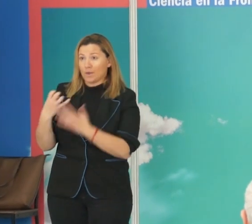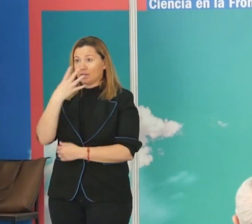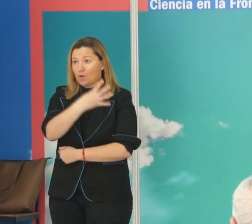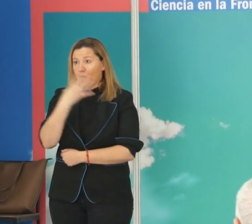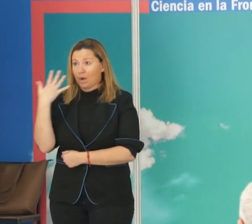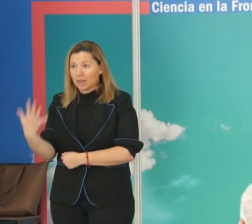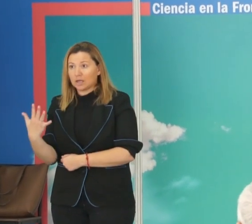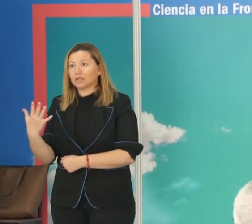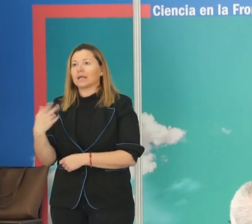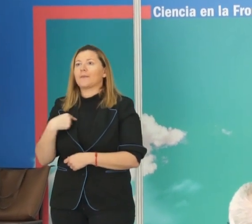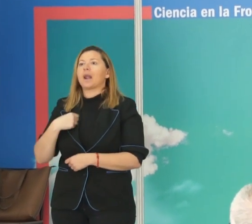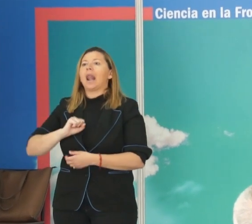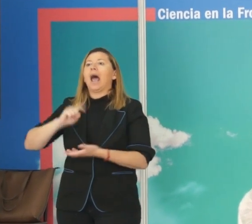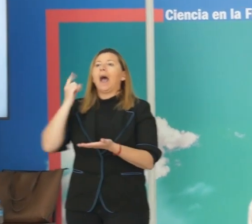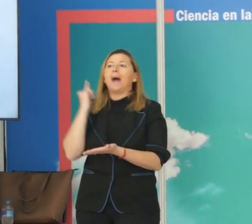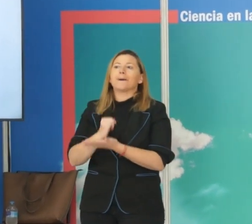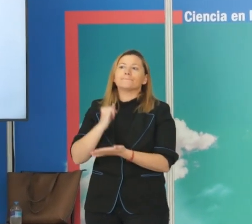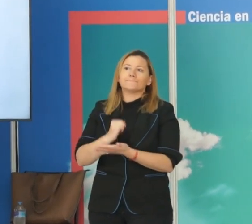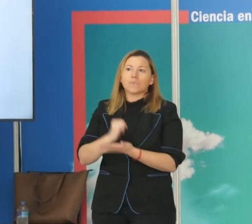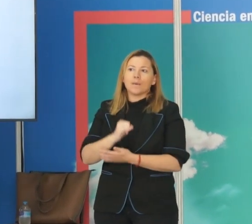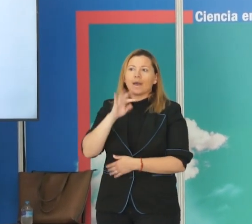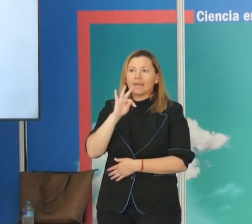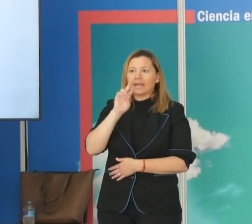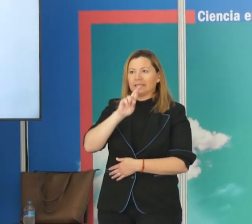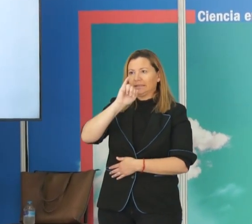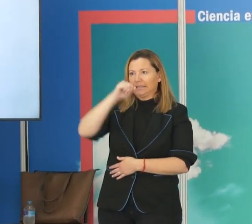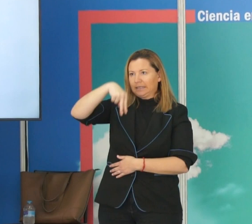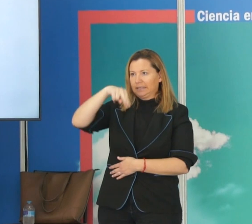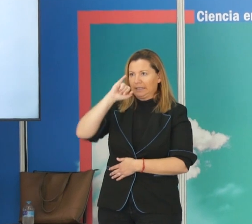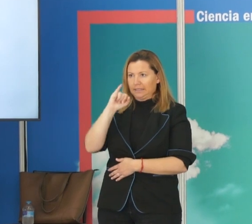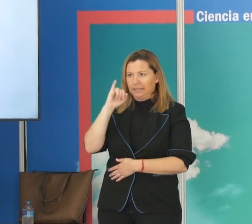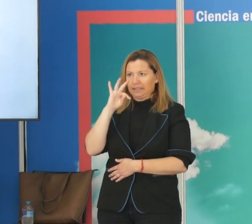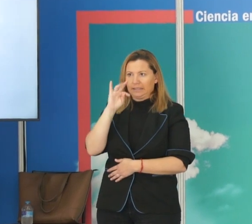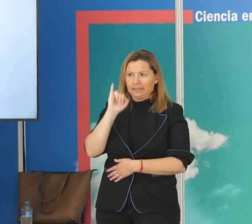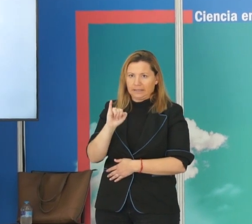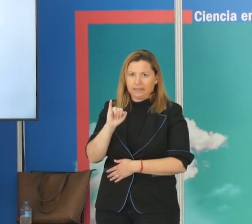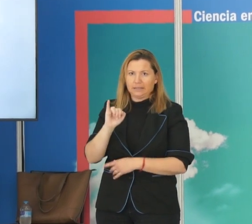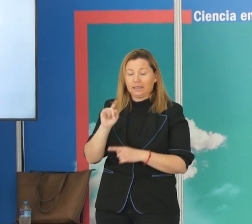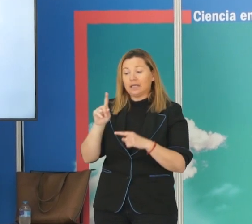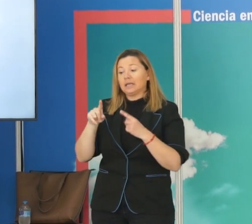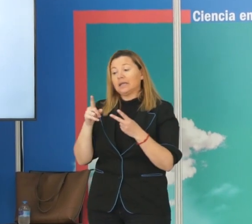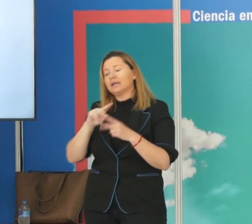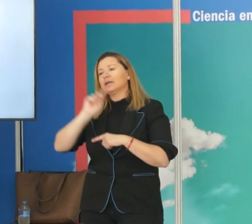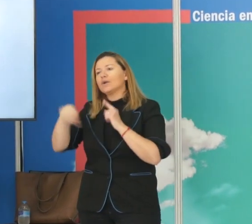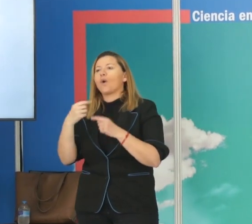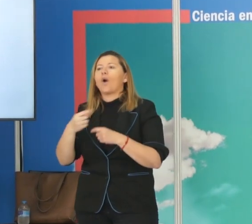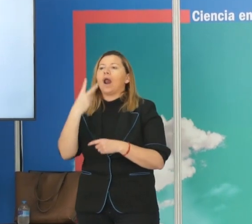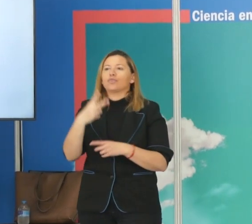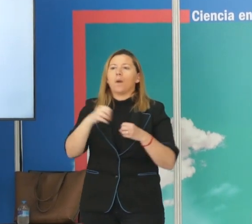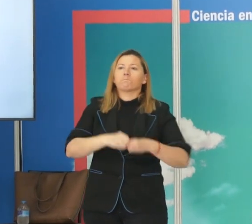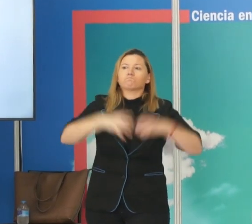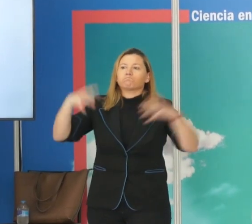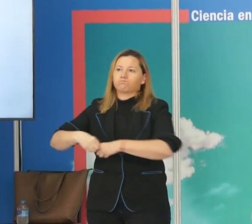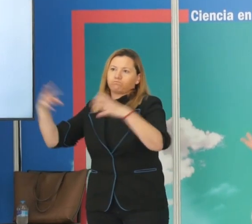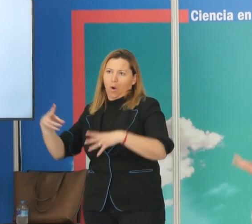del Trinity y posteriormente tenemos Nagasaki y Hiroshima primero y Nagasaki después, ¿vale? En